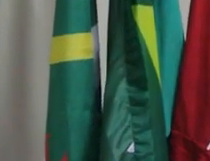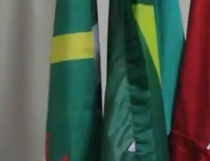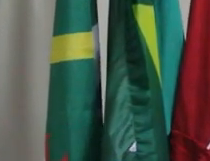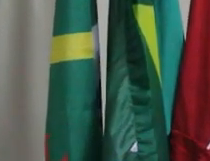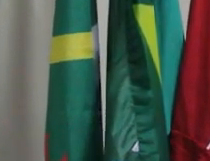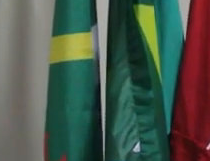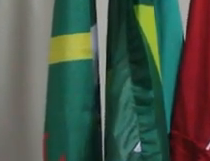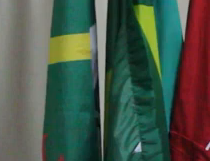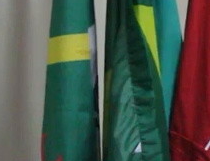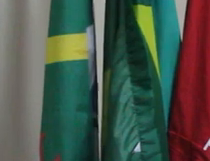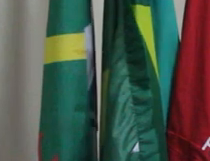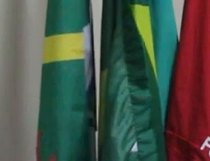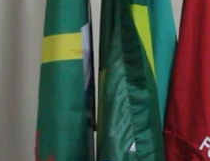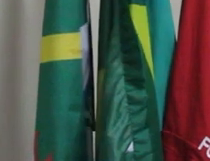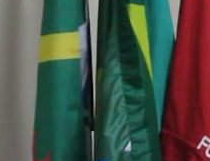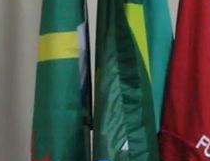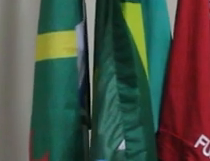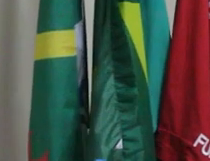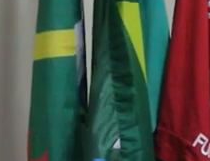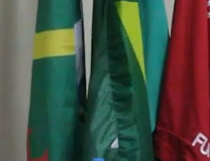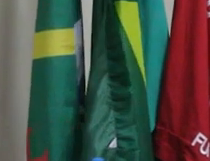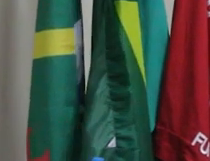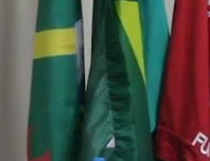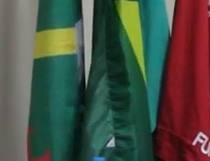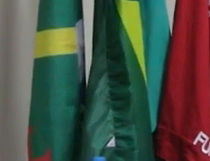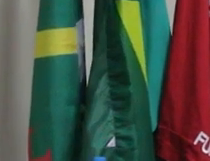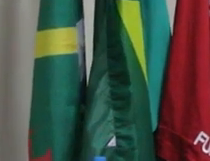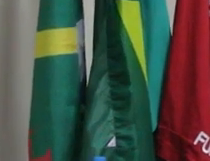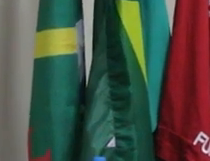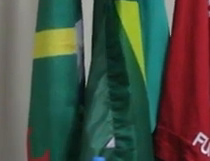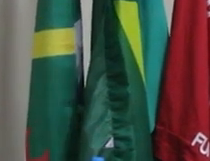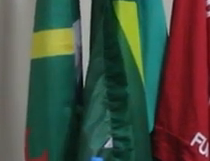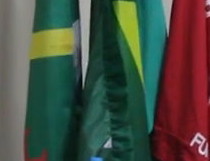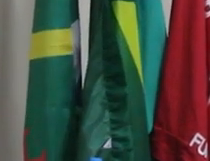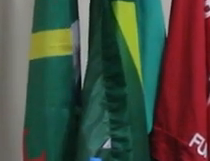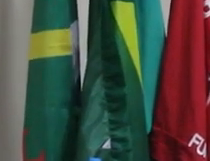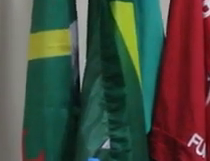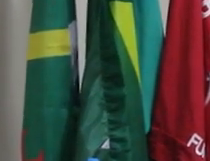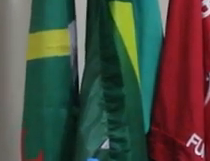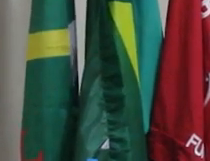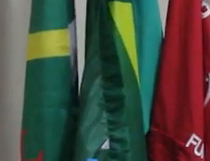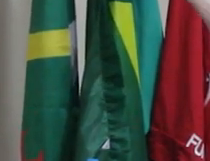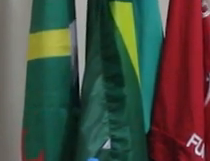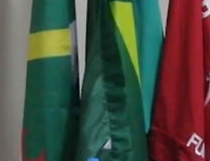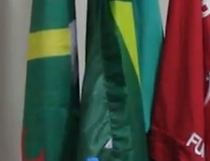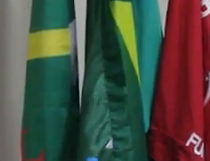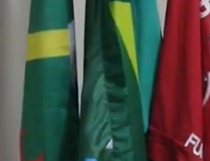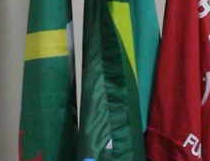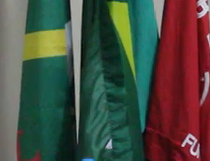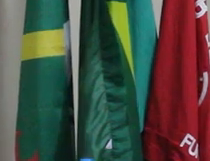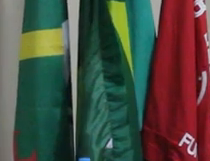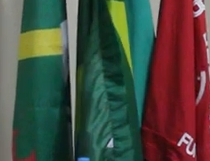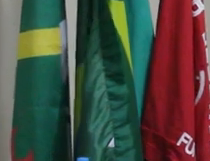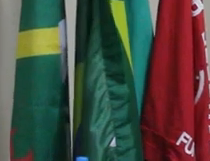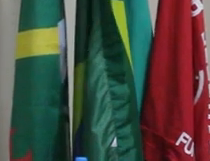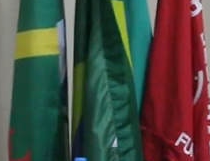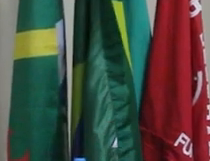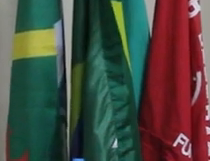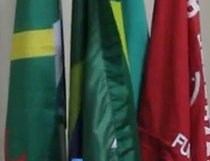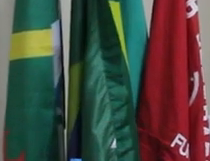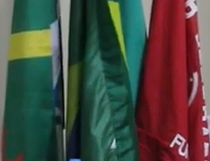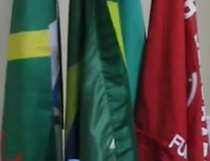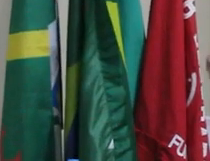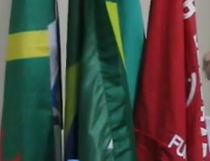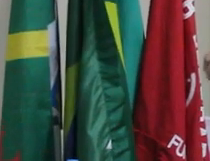litoral. A gente quer ser ouvido, vocês não entendem nosso problema, vocês não sabem nossa realidade. É muito interessante alguém que está no escritório entender a